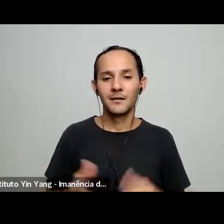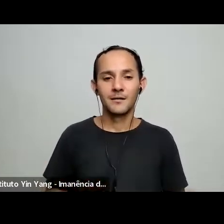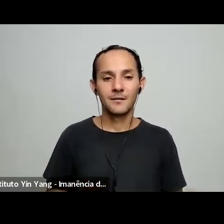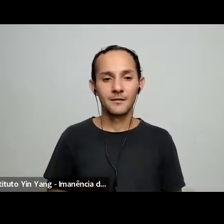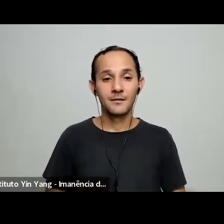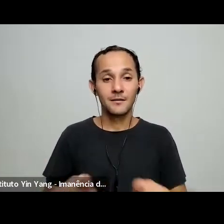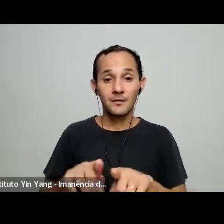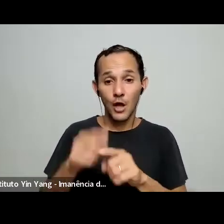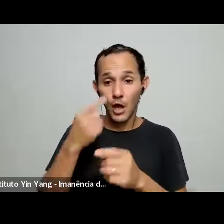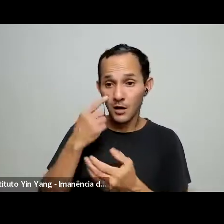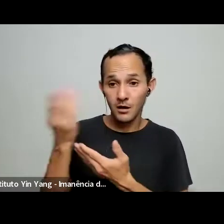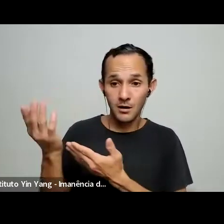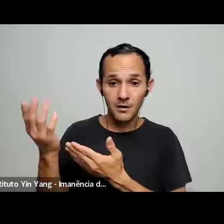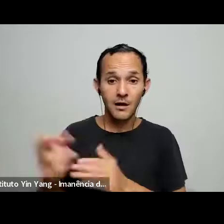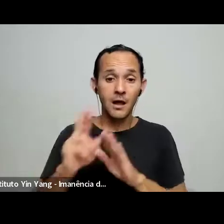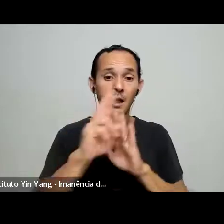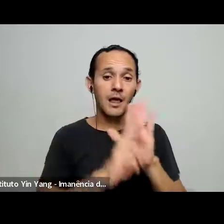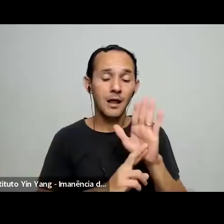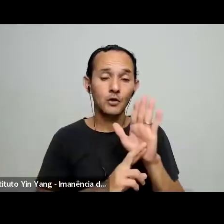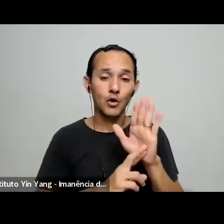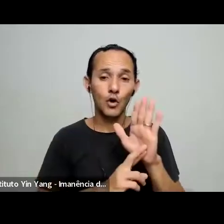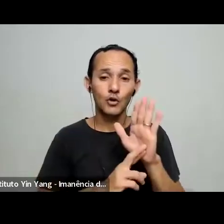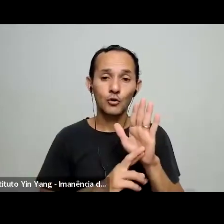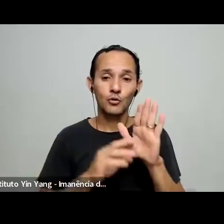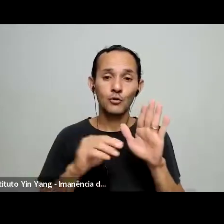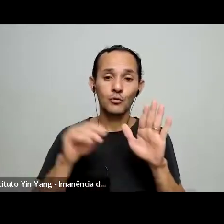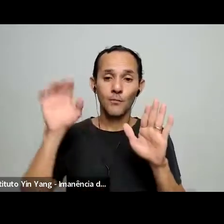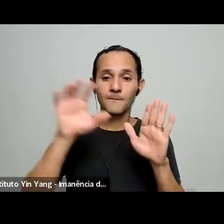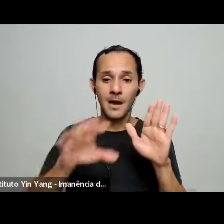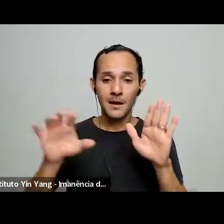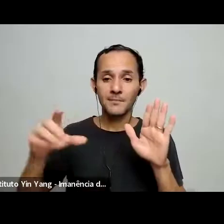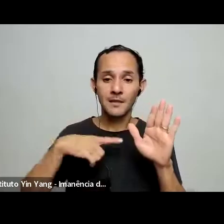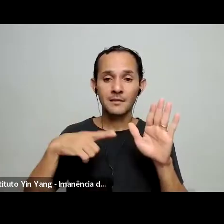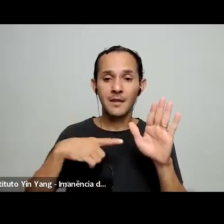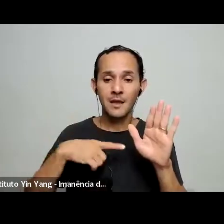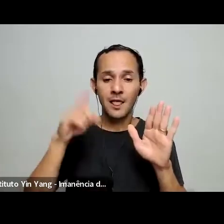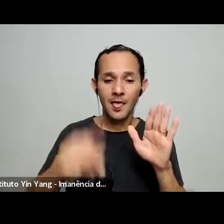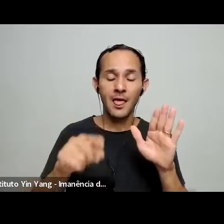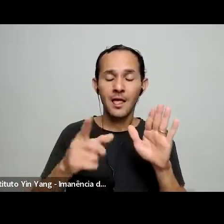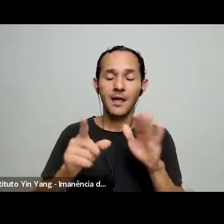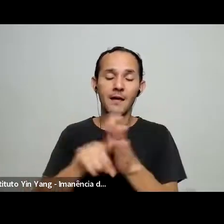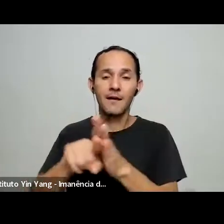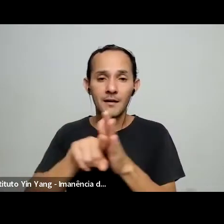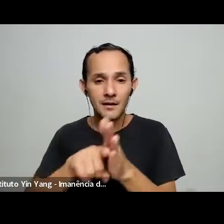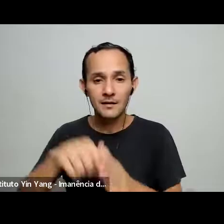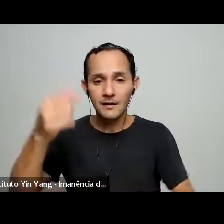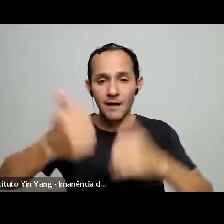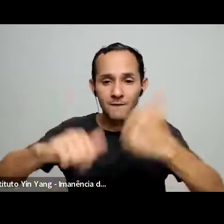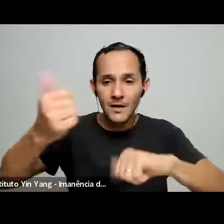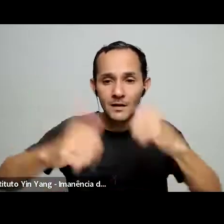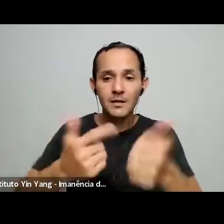os relatórios, né, desses mapas surgem também relatórios detalhados, né, analisando essas evidências,